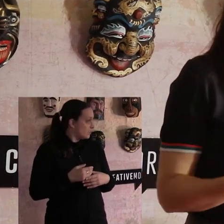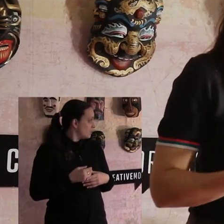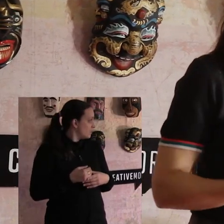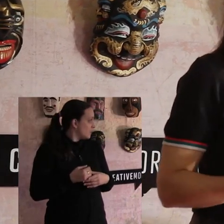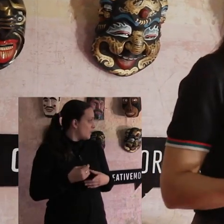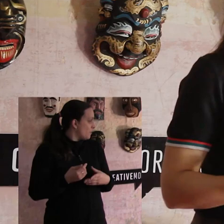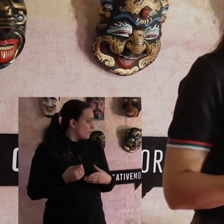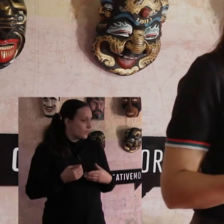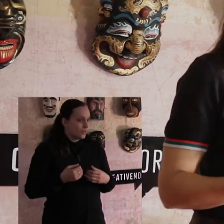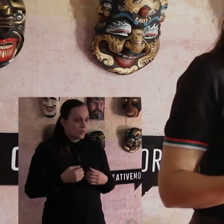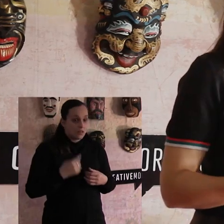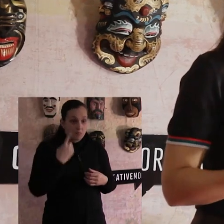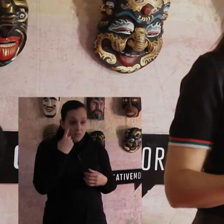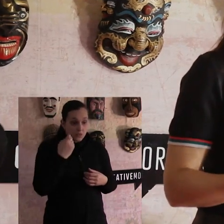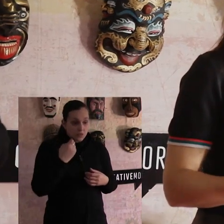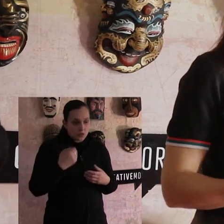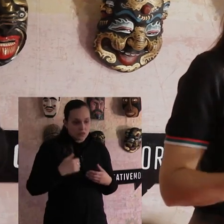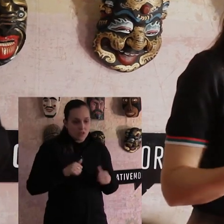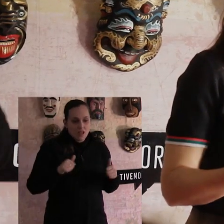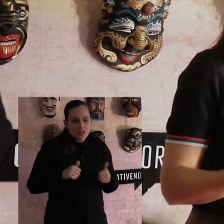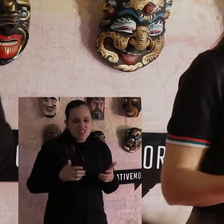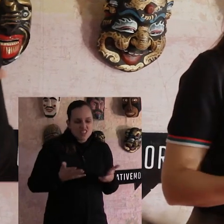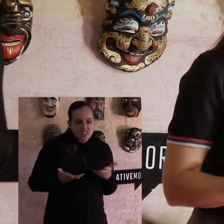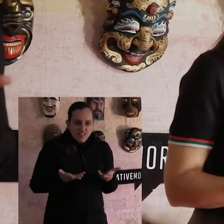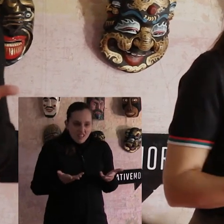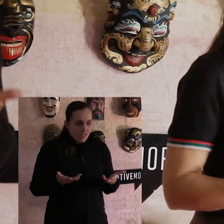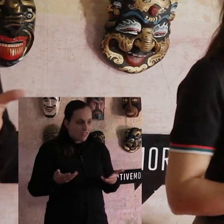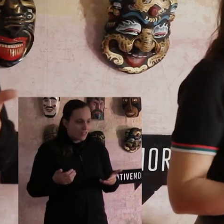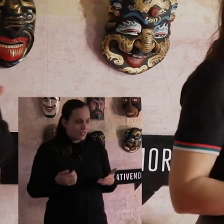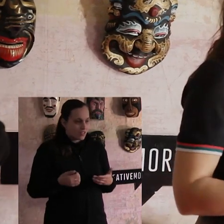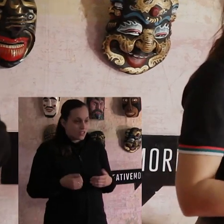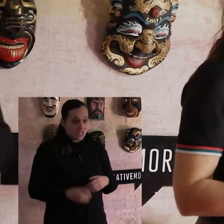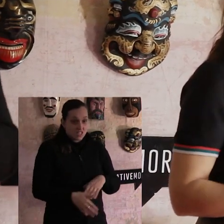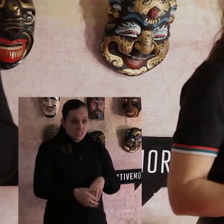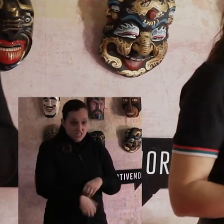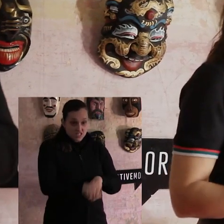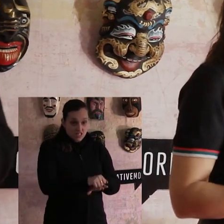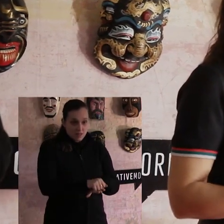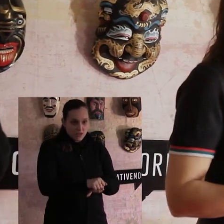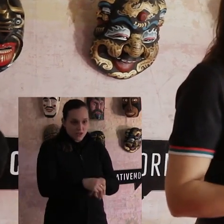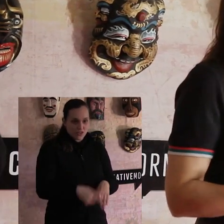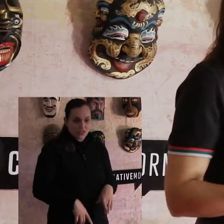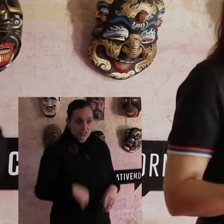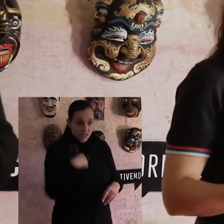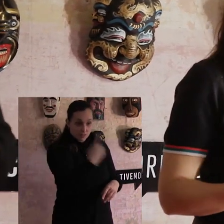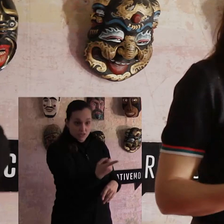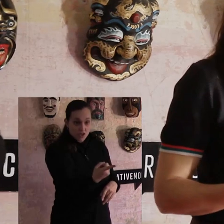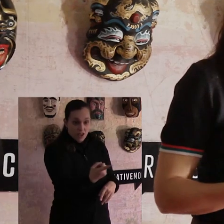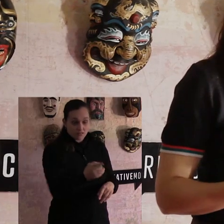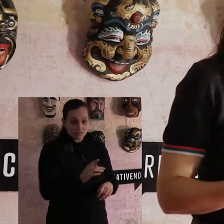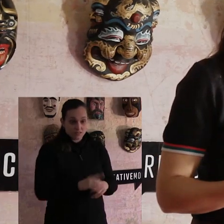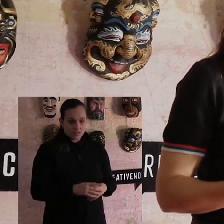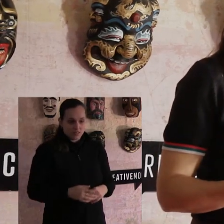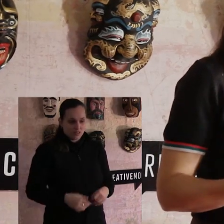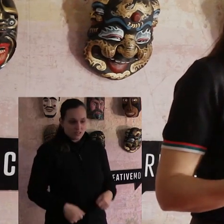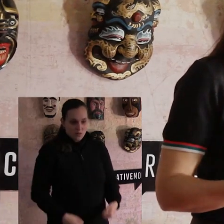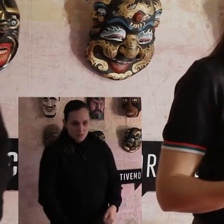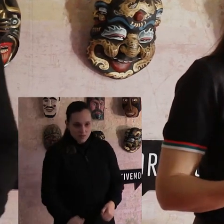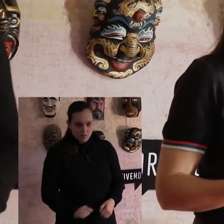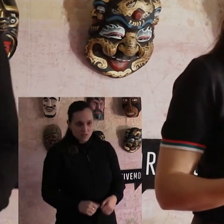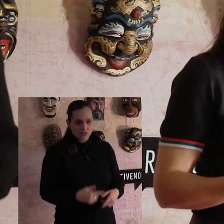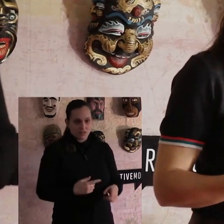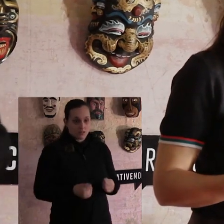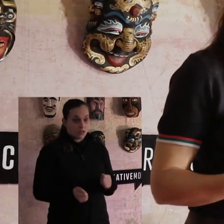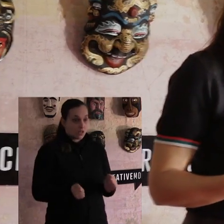una de las cosas que me fui dando cuenta que hacía en la vida y que me interesaba era ponerme en el zapato del otro. ¿Sí? Entonces era cuando voy a hacer